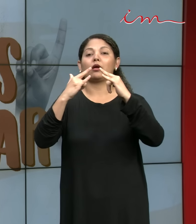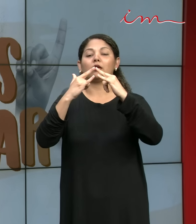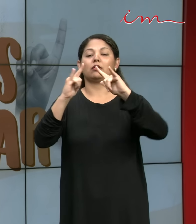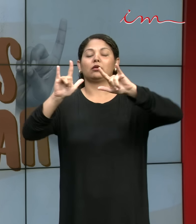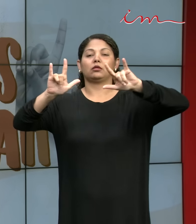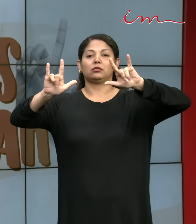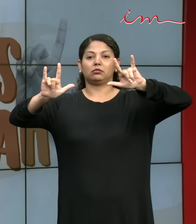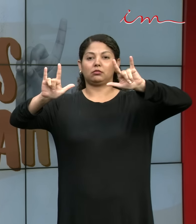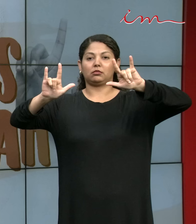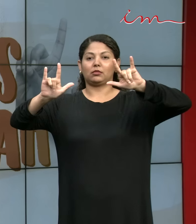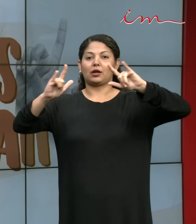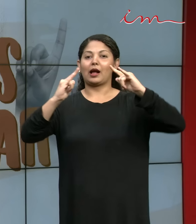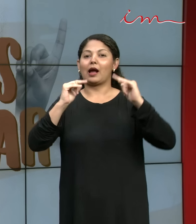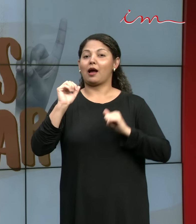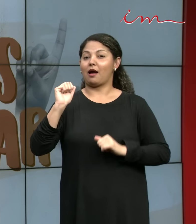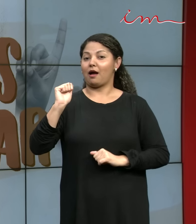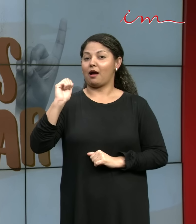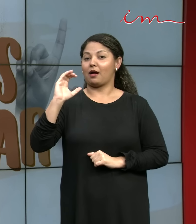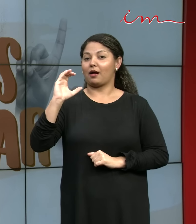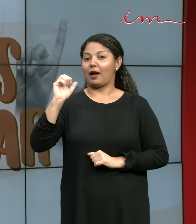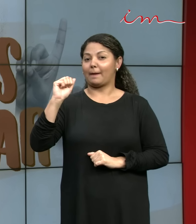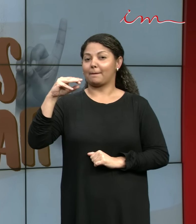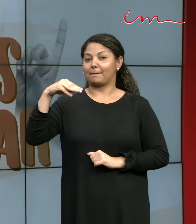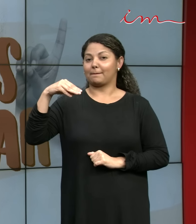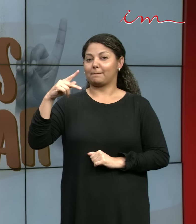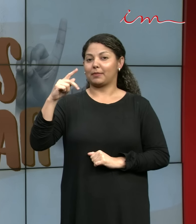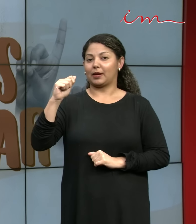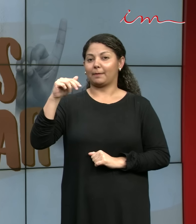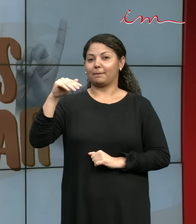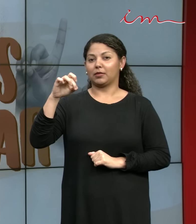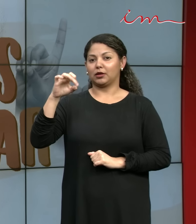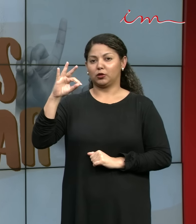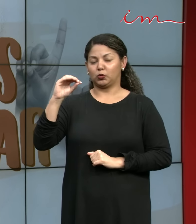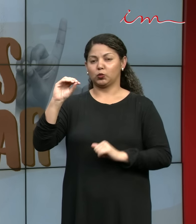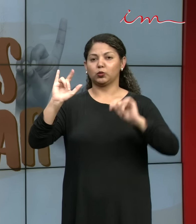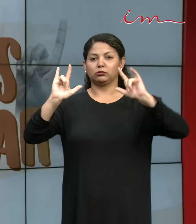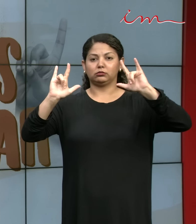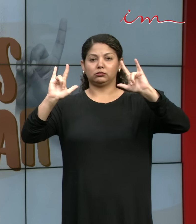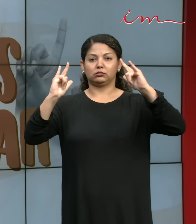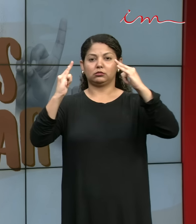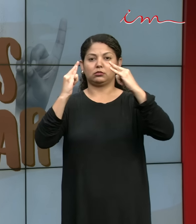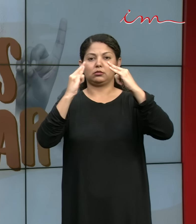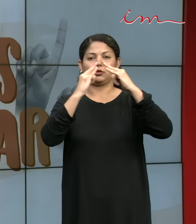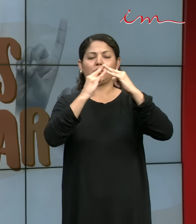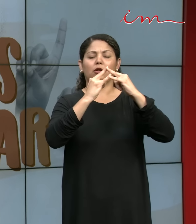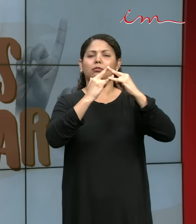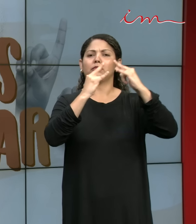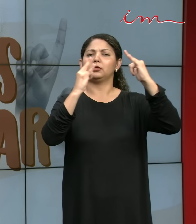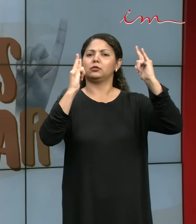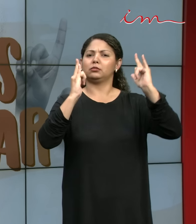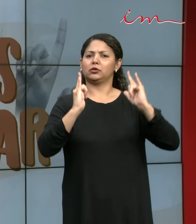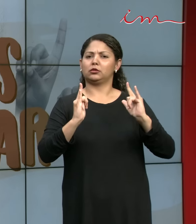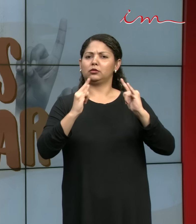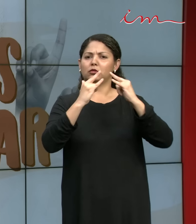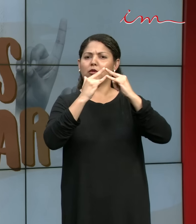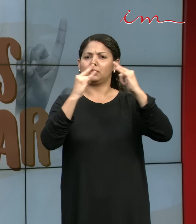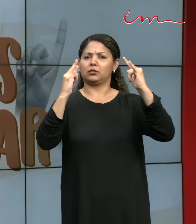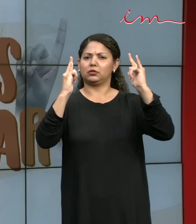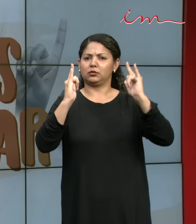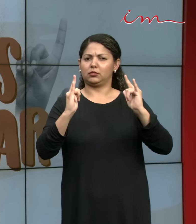Manaim. Lembra do templo? Ou acampamento? Sinal de